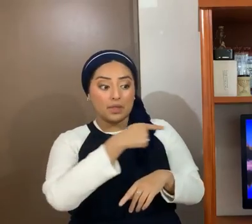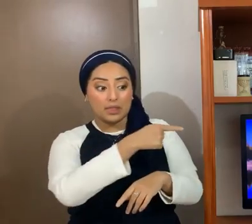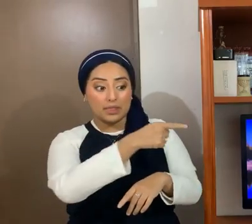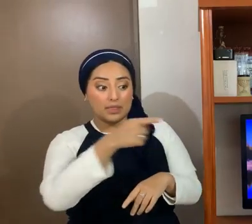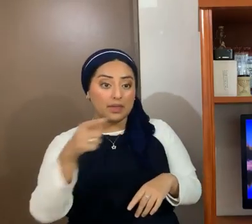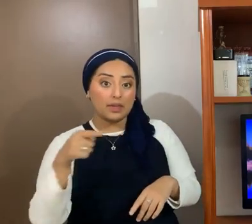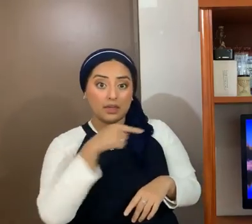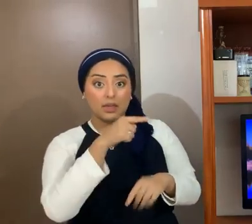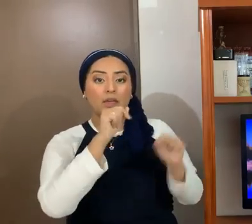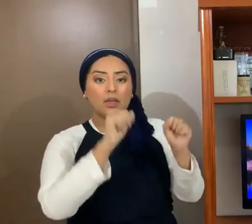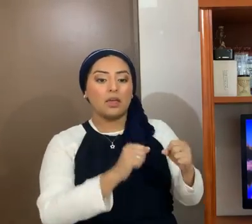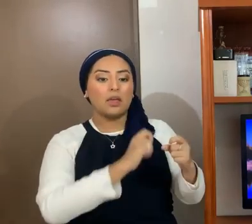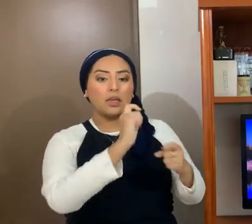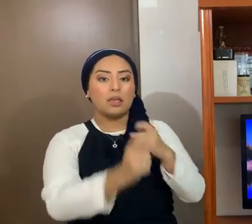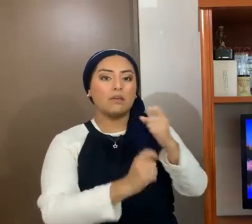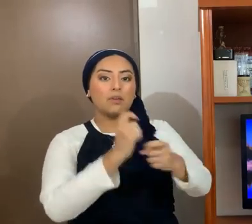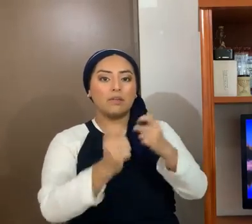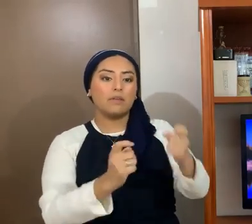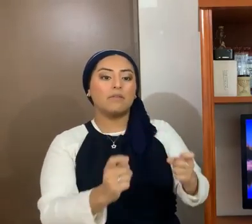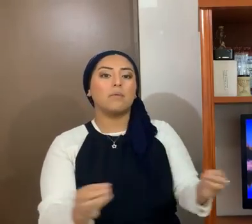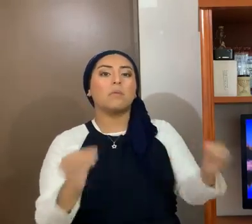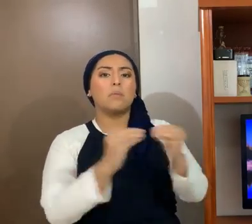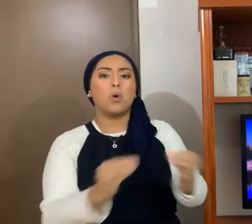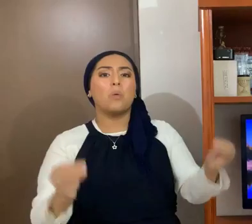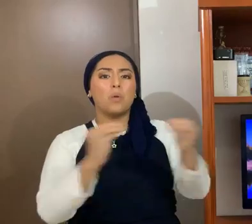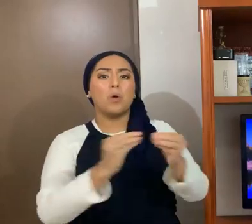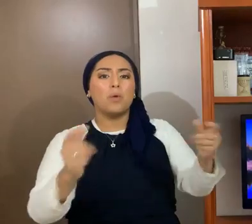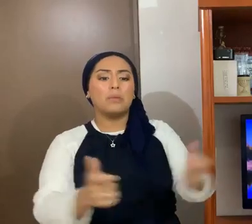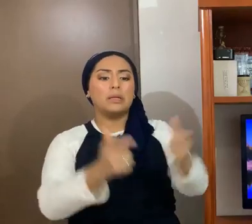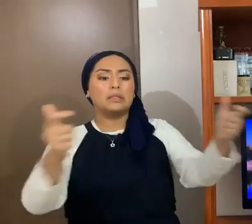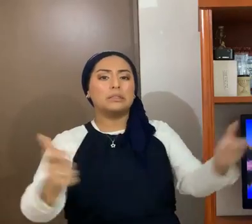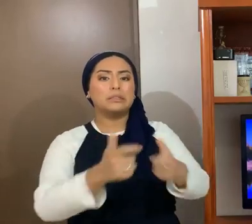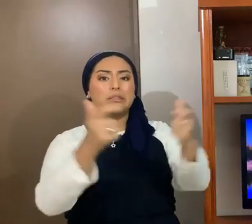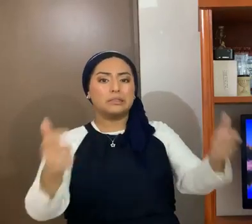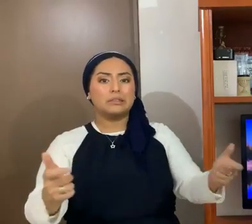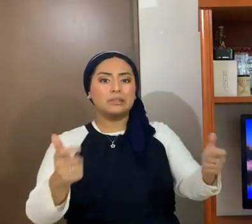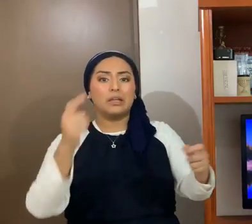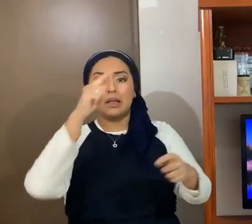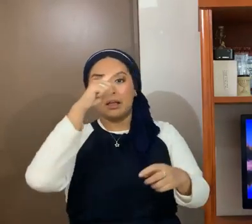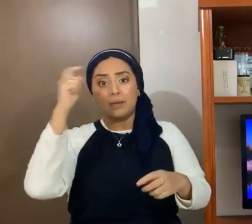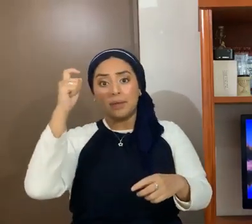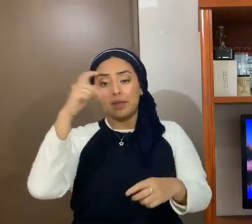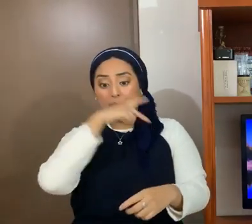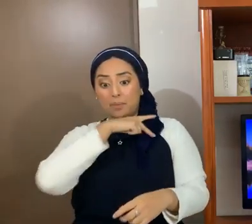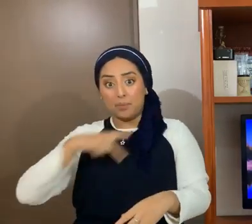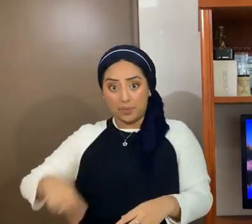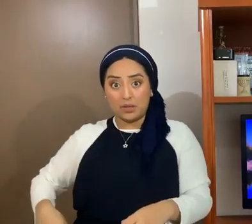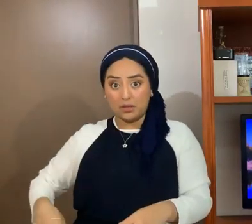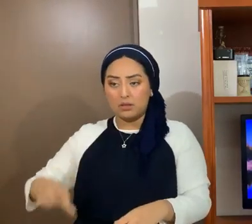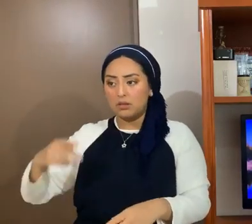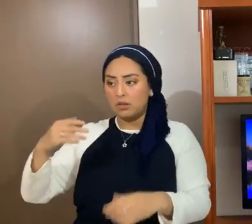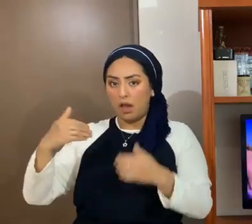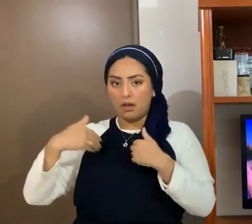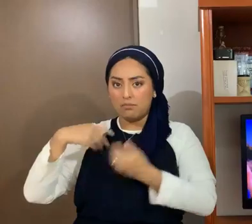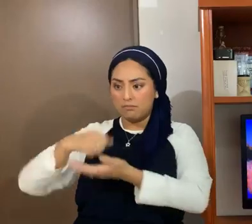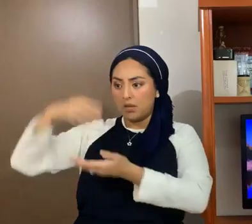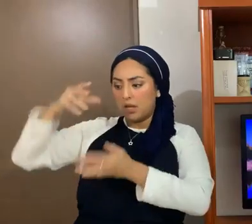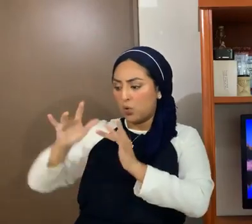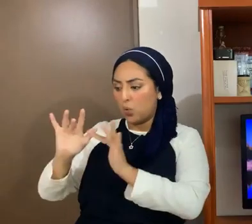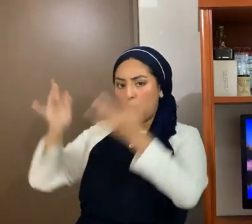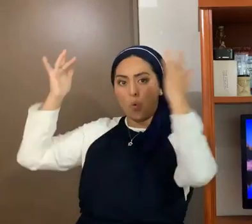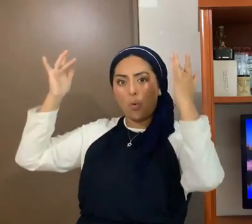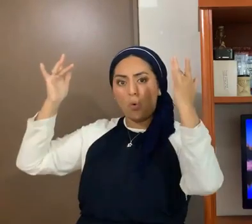pueblo pudiera dar y diera más y diera abundantemente. Porque los príncipes de Israel pues tenían la capacidad, eran